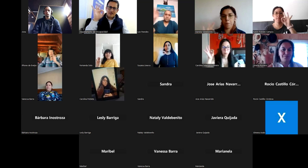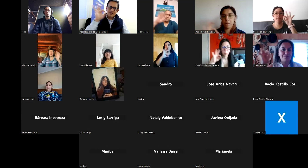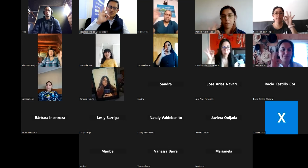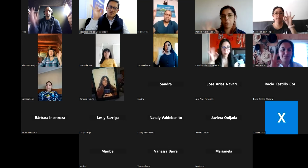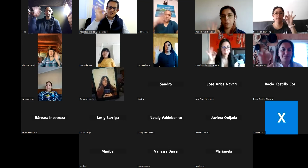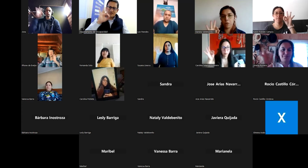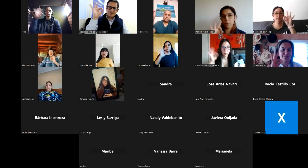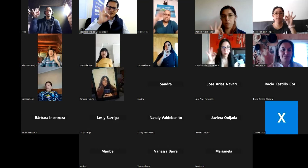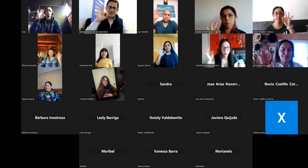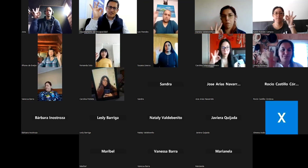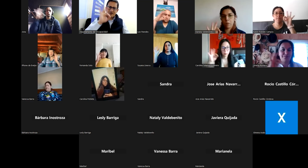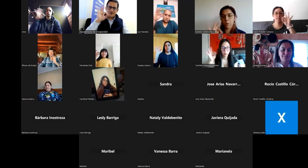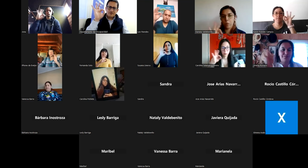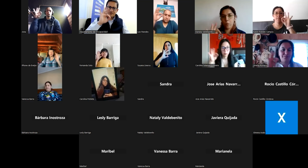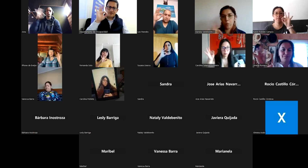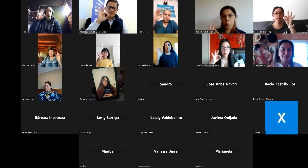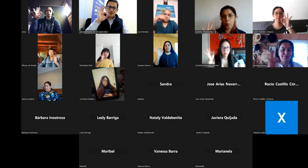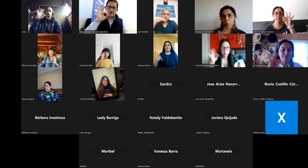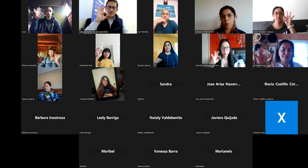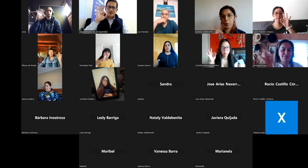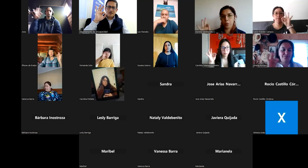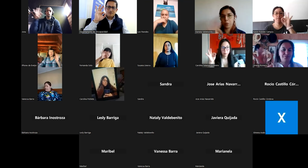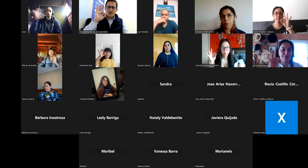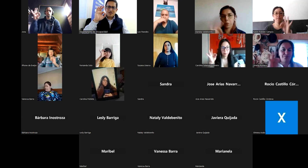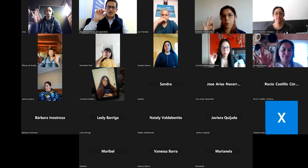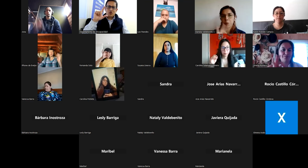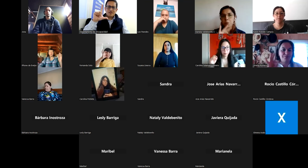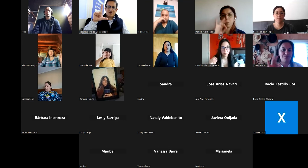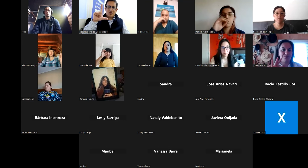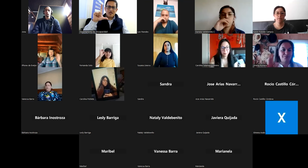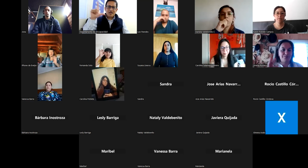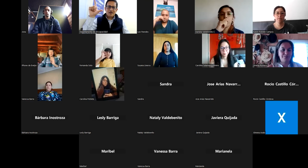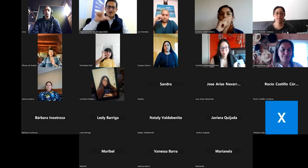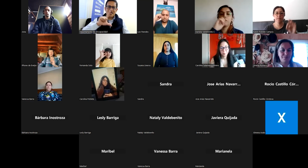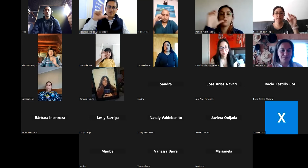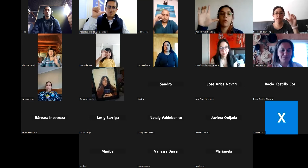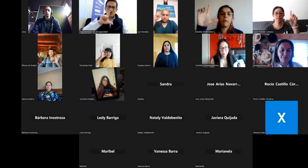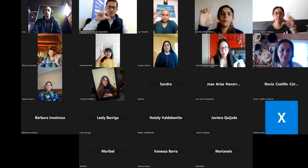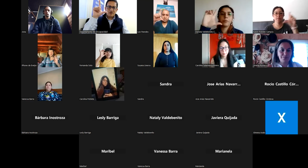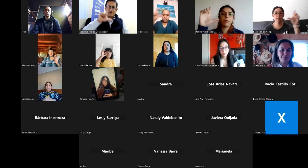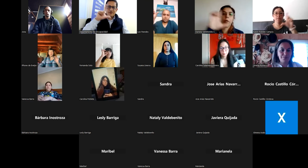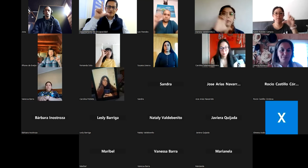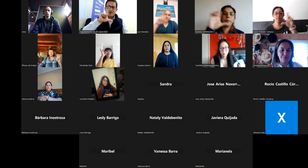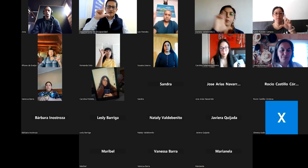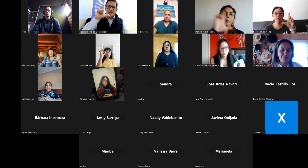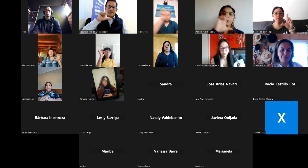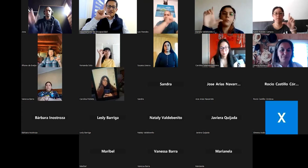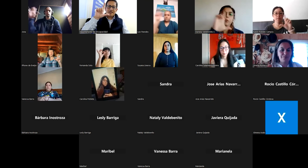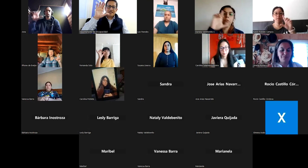Ese se usa más. Sábado. Entonces, mientras el lunes es con la L el mismo movimiento el